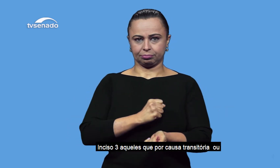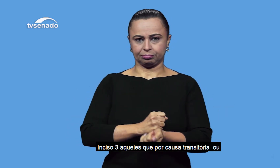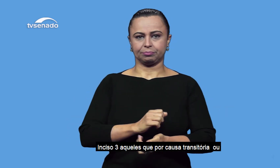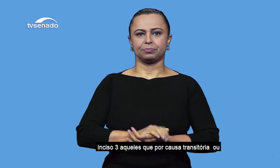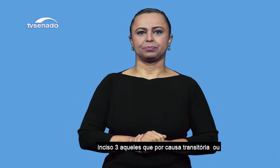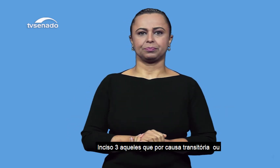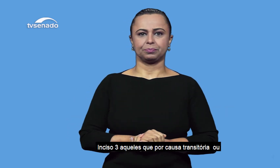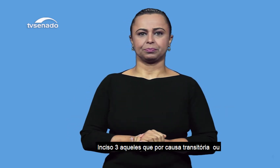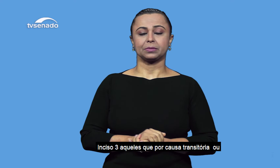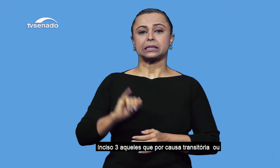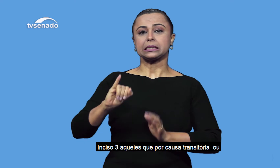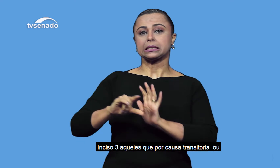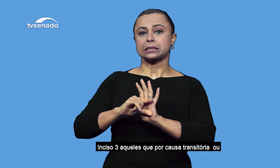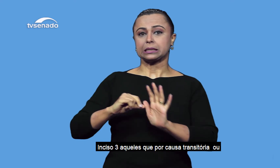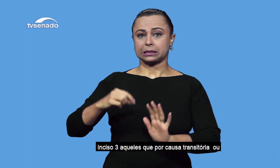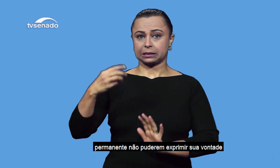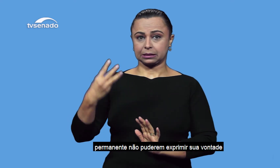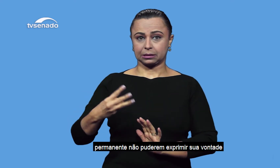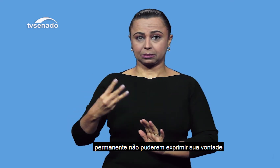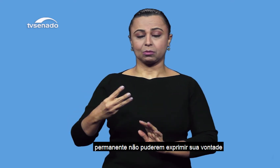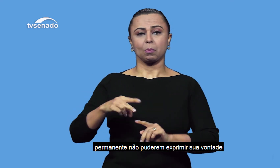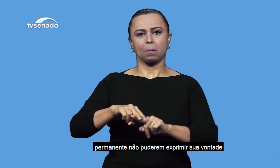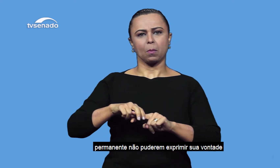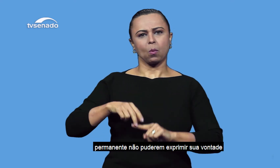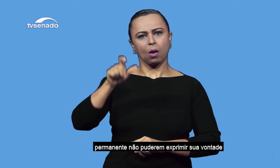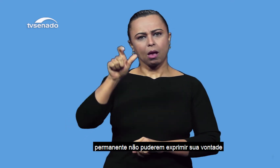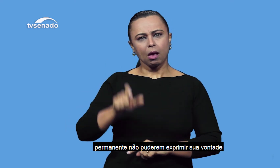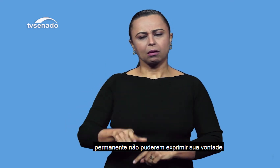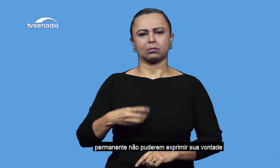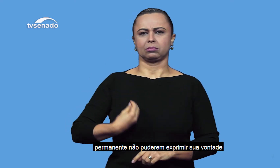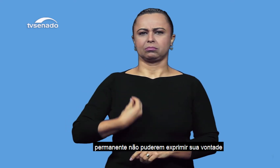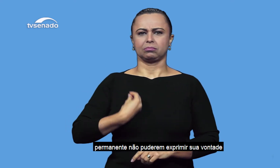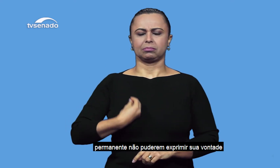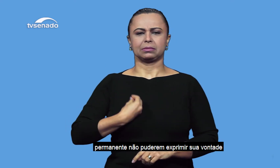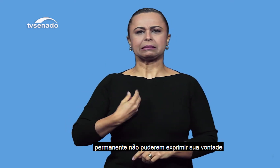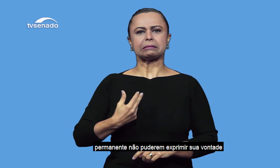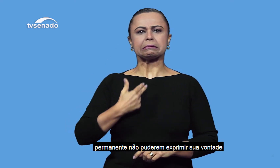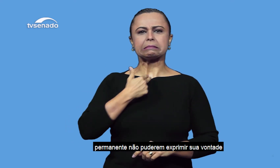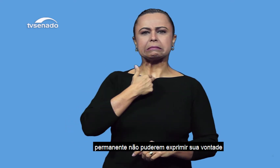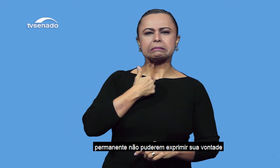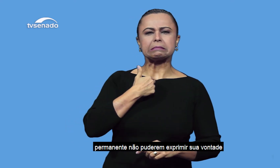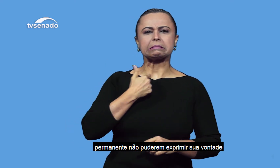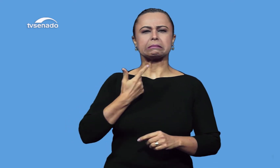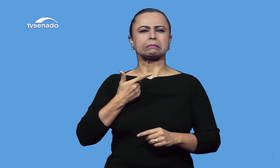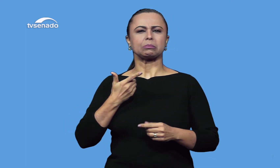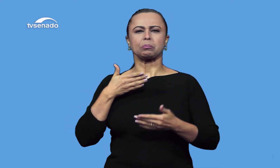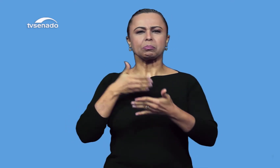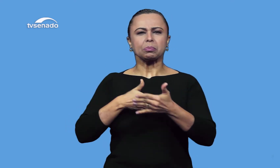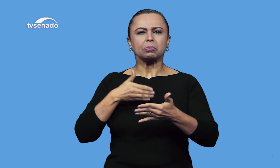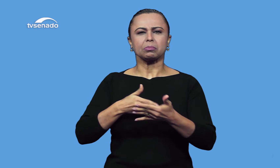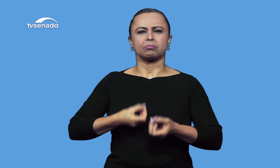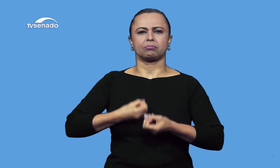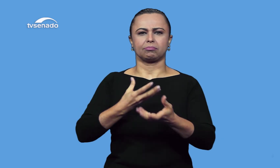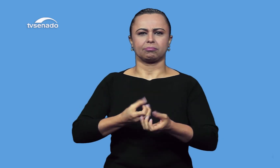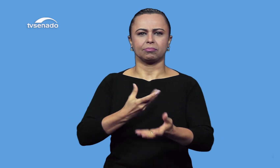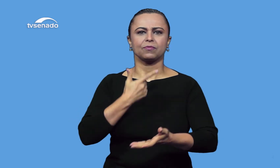aqueles que por causa transitório ou permanente não puderem exprimir sua vontade